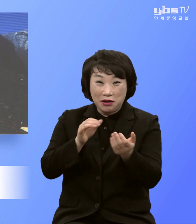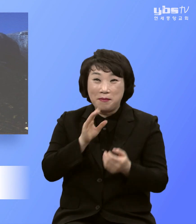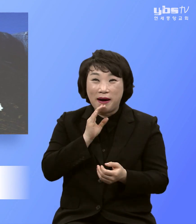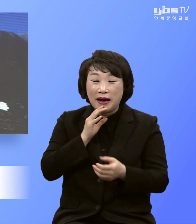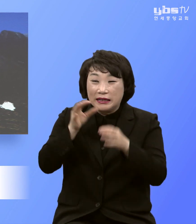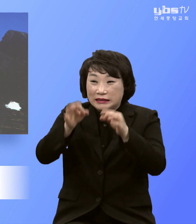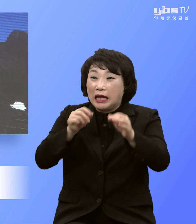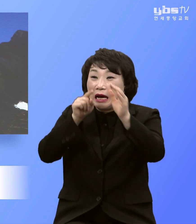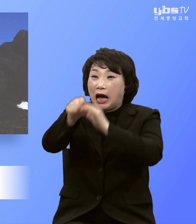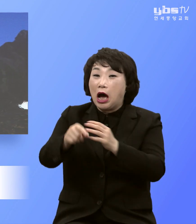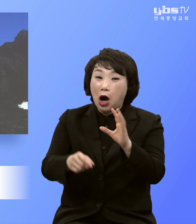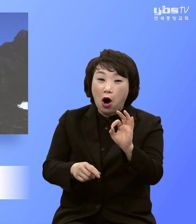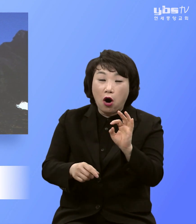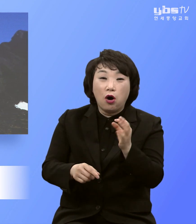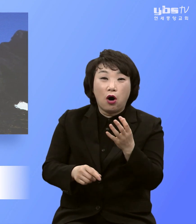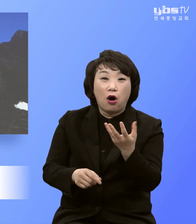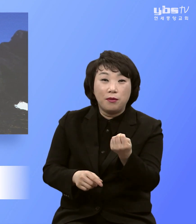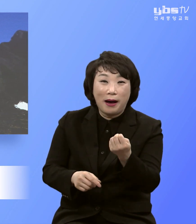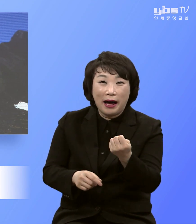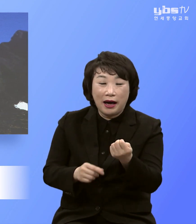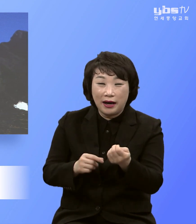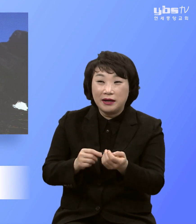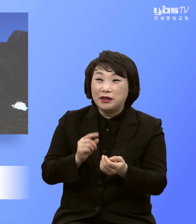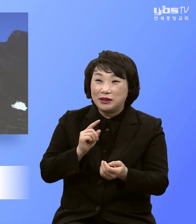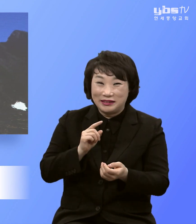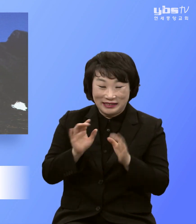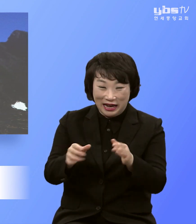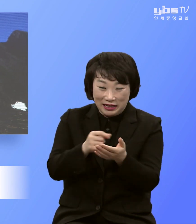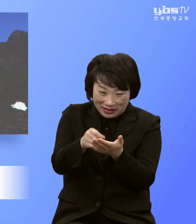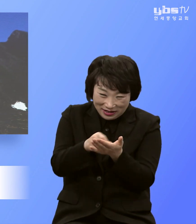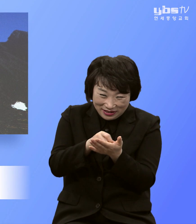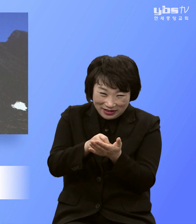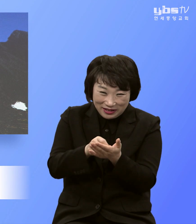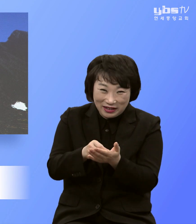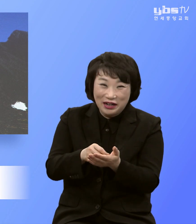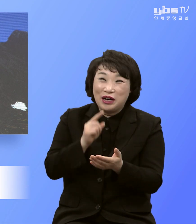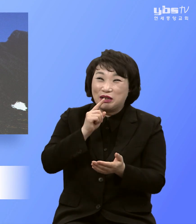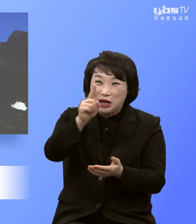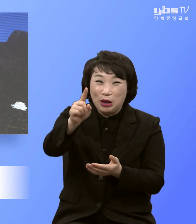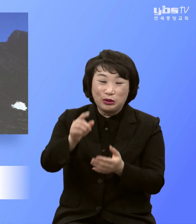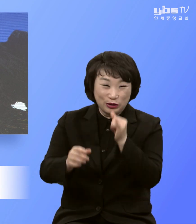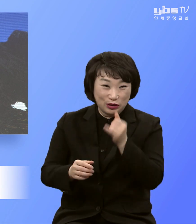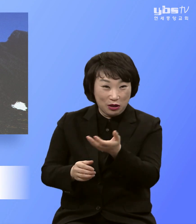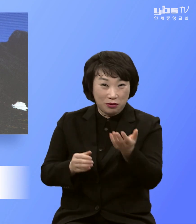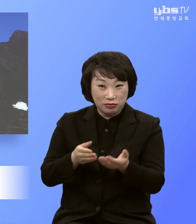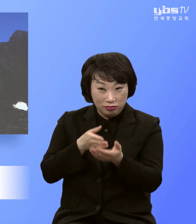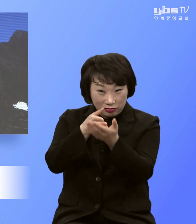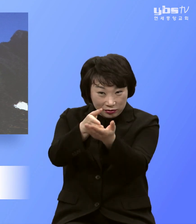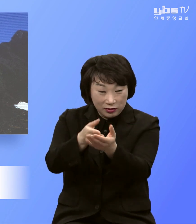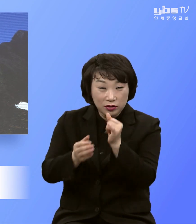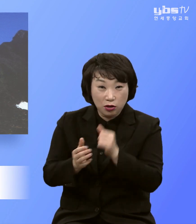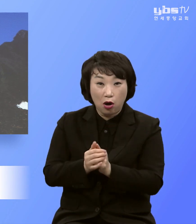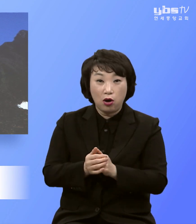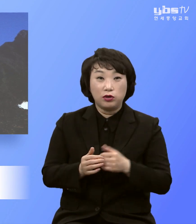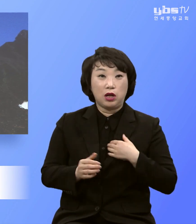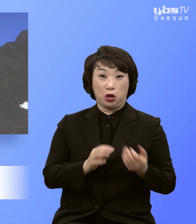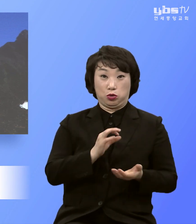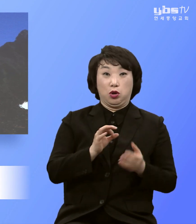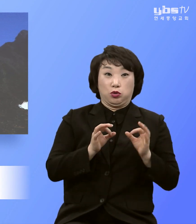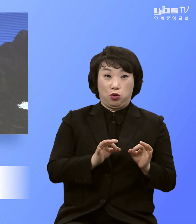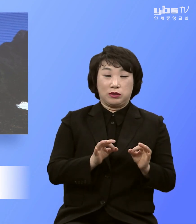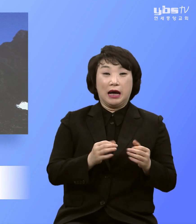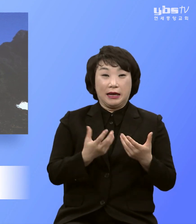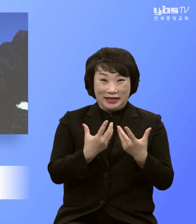내가 얼만큼 찾겠다고 청구서를 써서 딱 넣는 사람은 내 통장에 돈이 예를